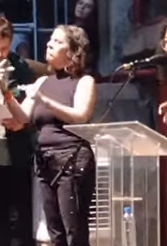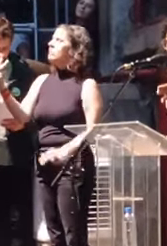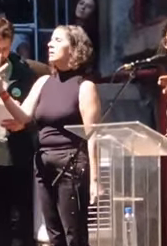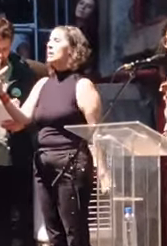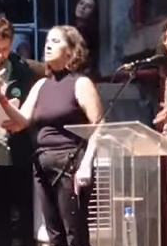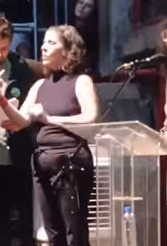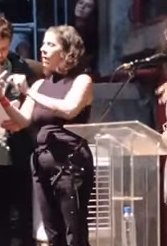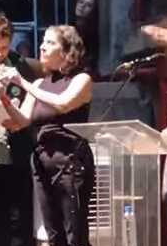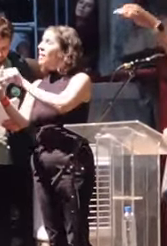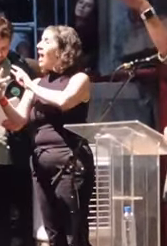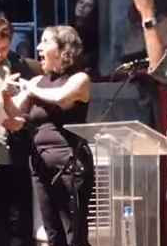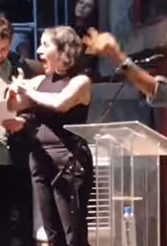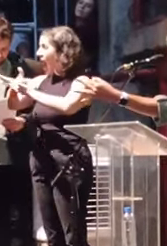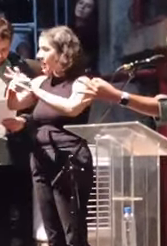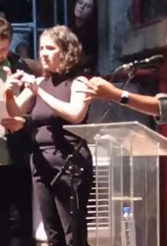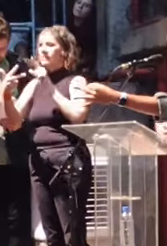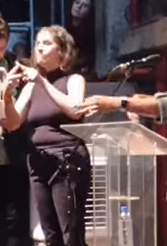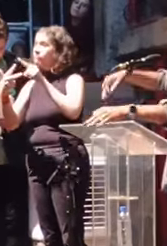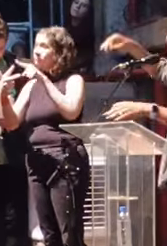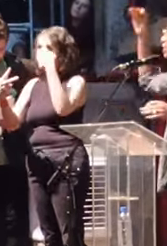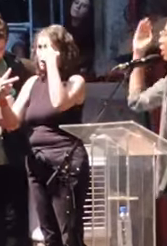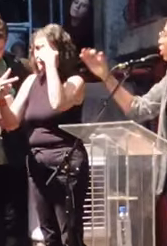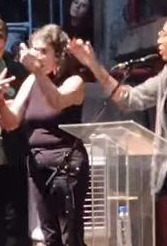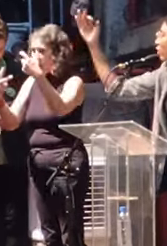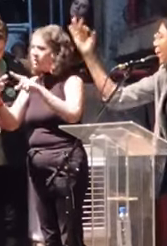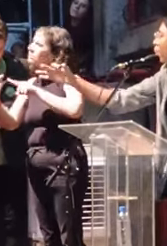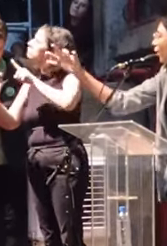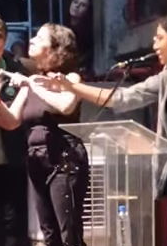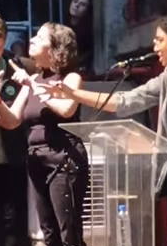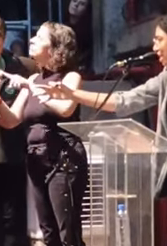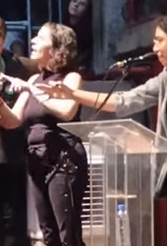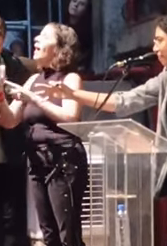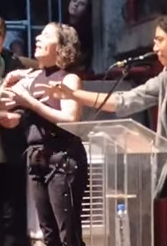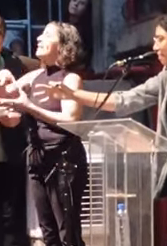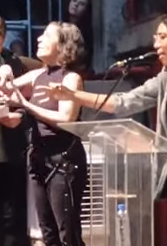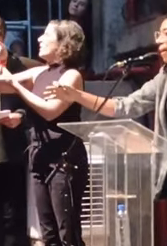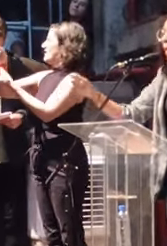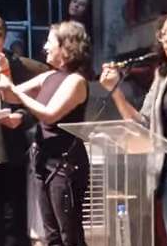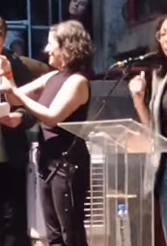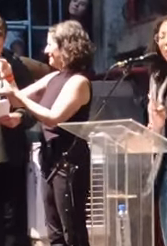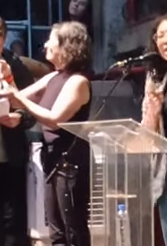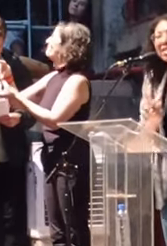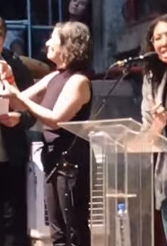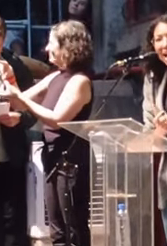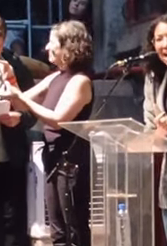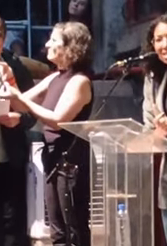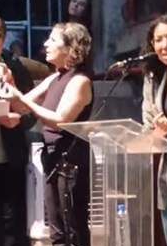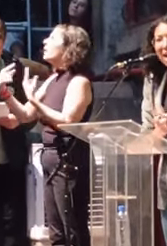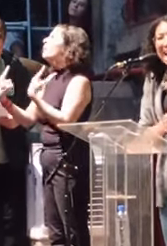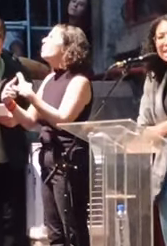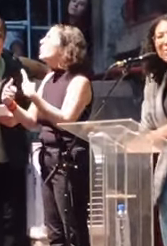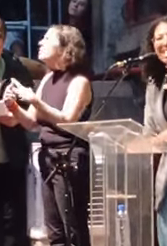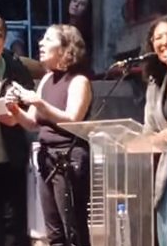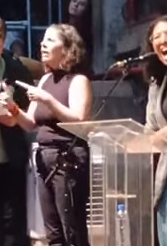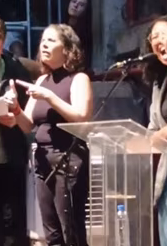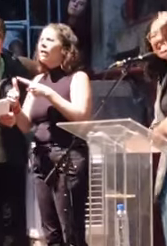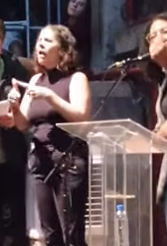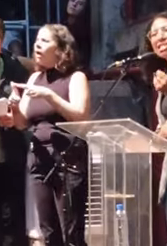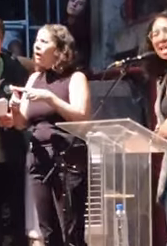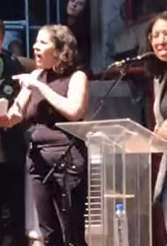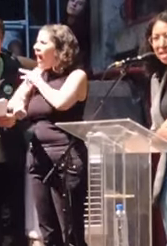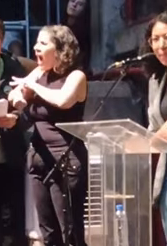colocando raça, a gente está colocando violência e a gente está colocando democracia. Por que falar de raça? A gente